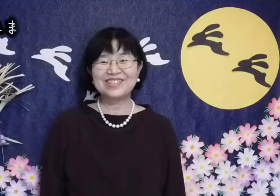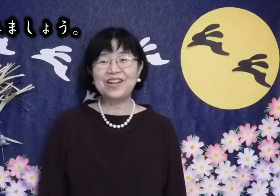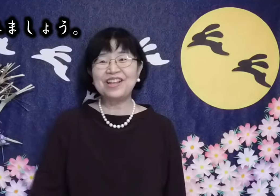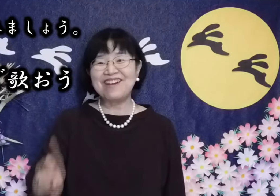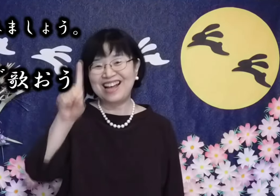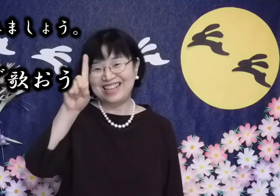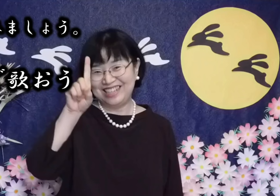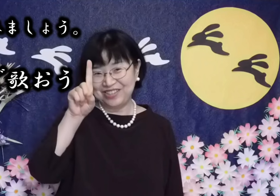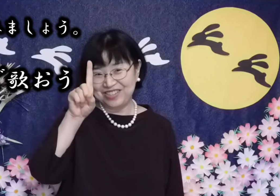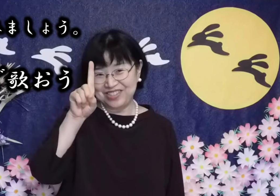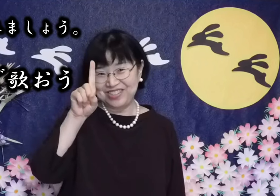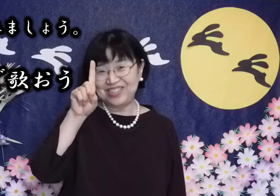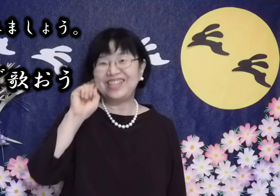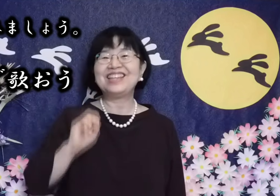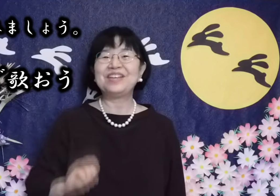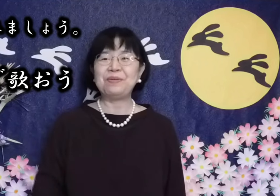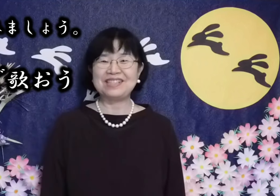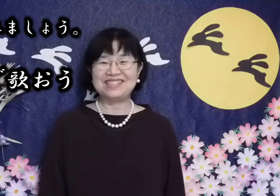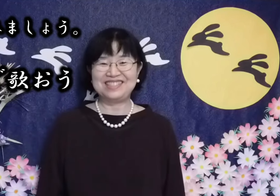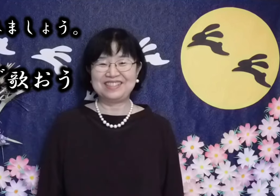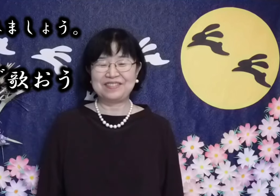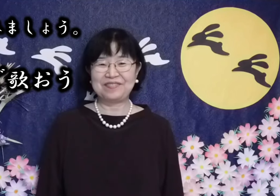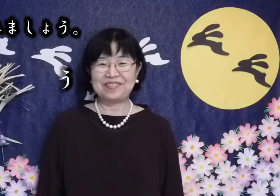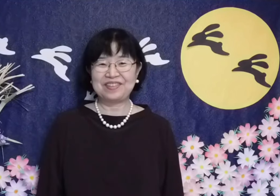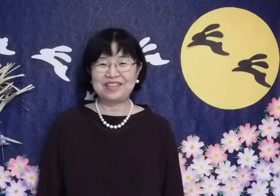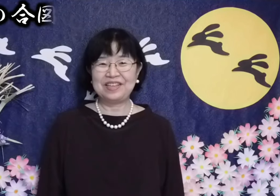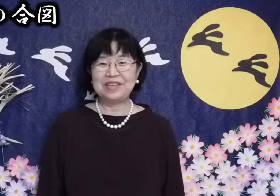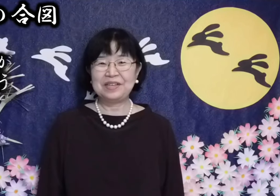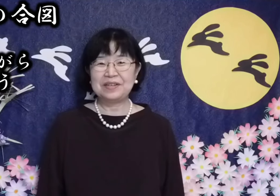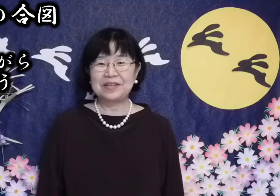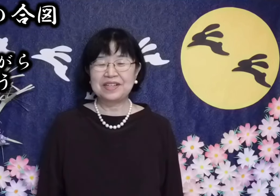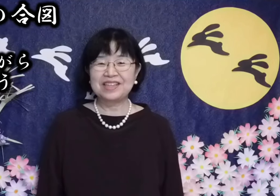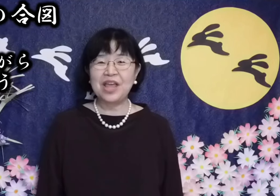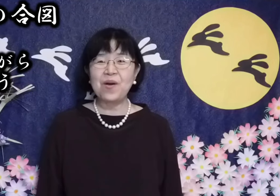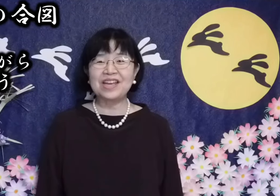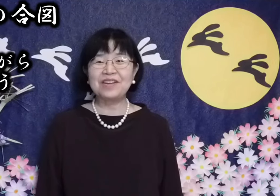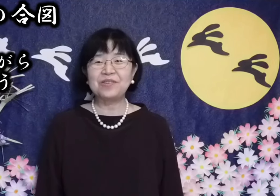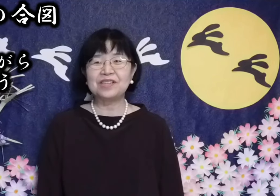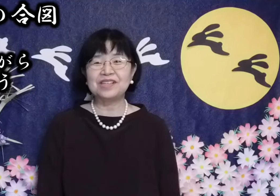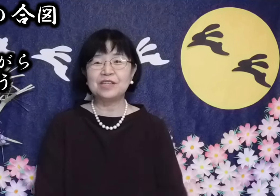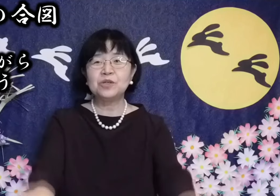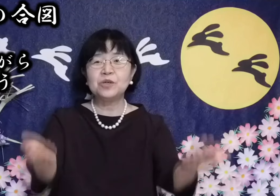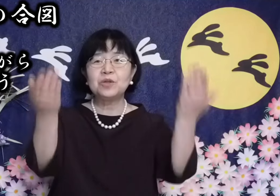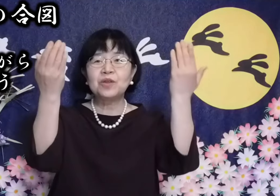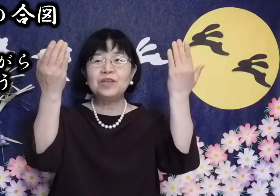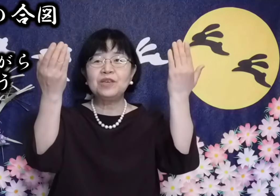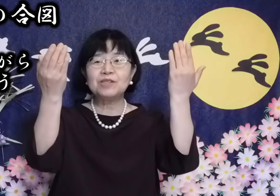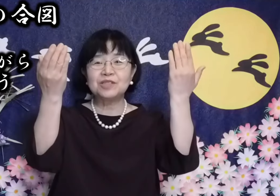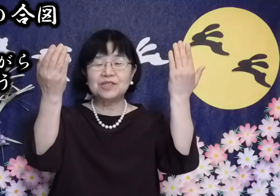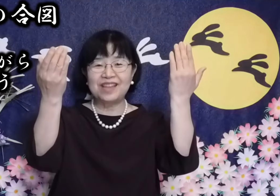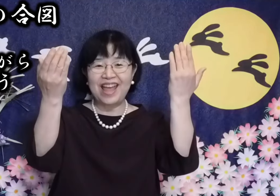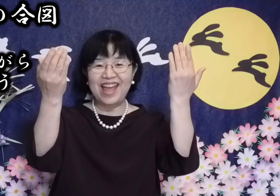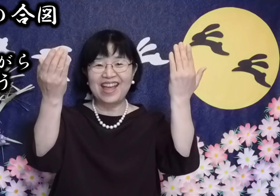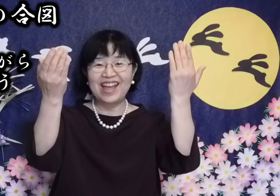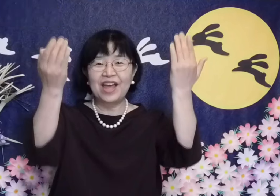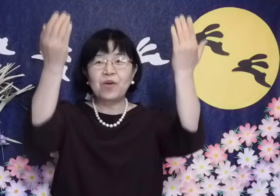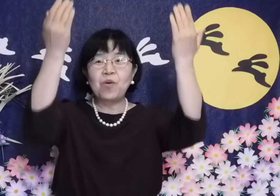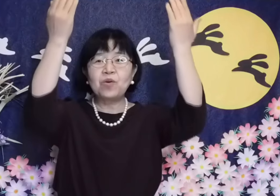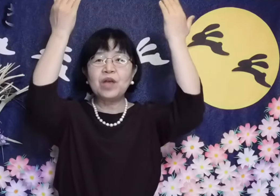それでは一つずつやってみます。手を上げるときにふっと息を吸って、ここで